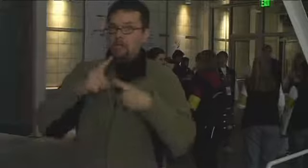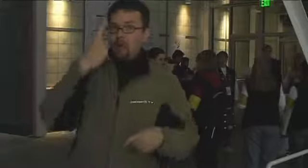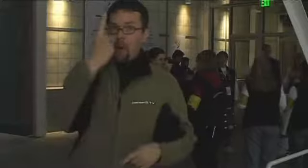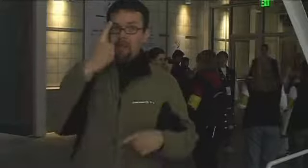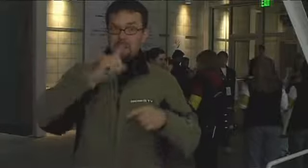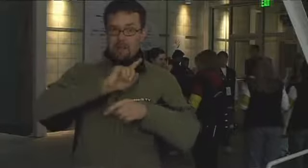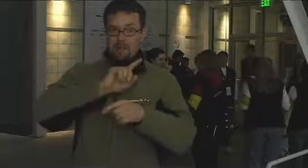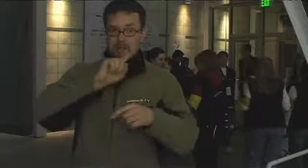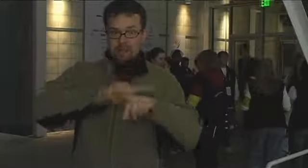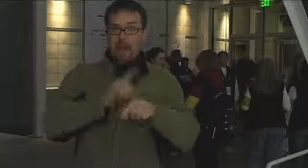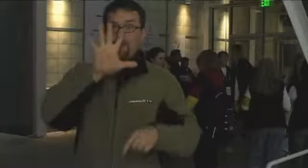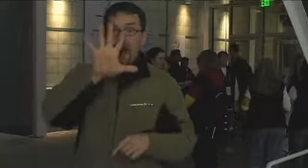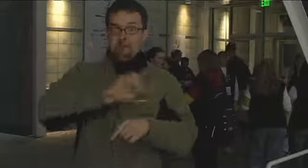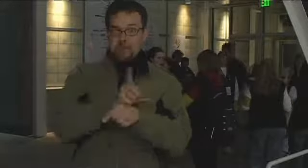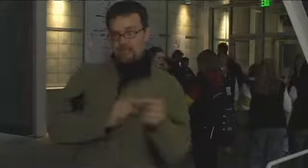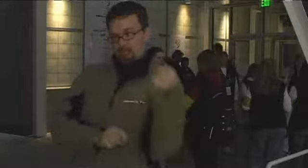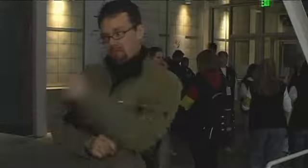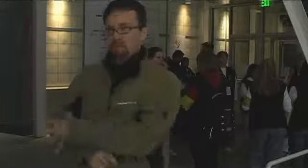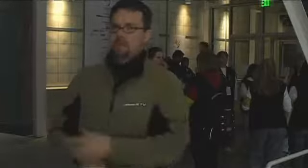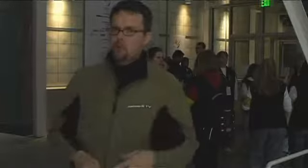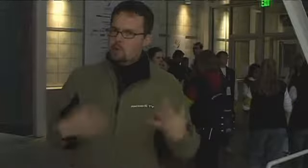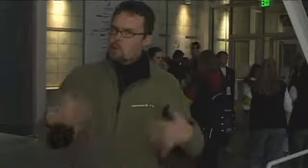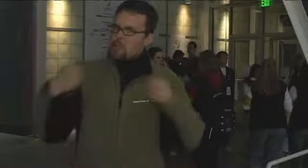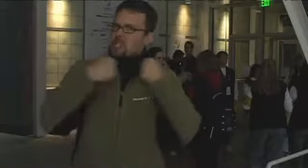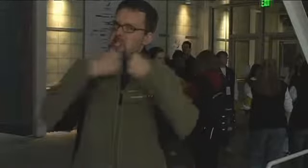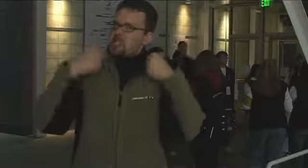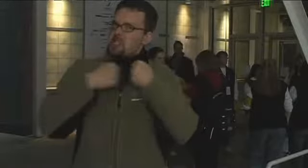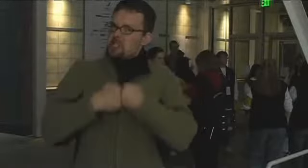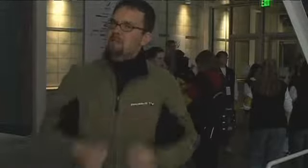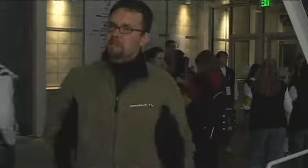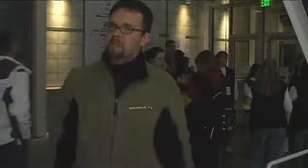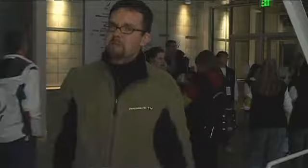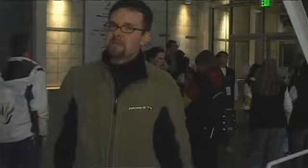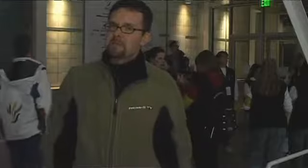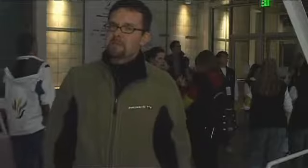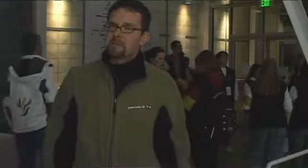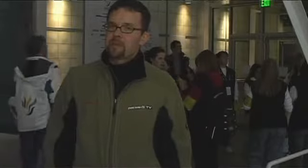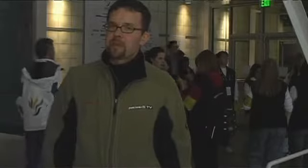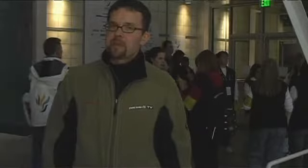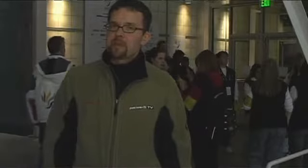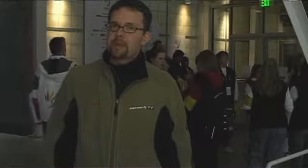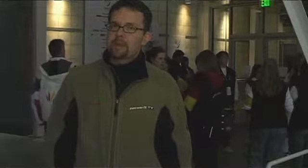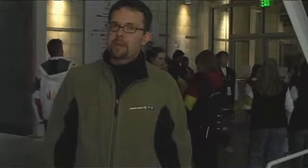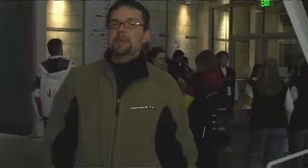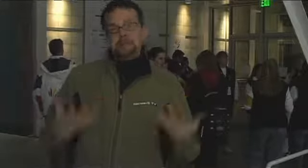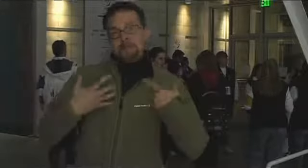3x10-Minuten-Strafen. Einmal eine 5-minütige Strafe, das war wirklich ein harter Kampf.